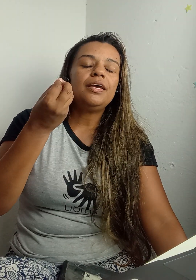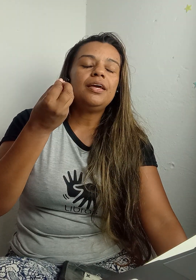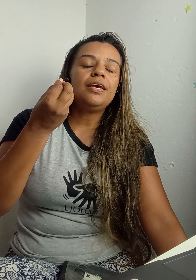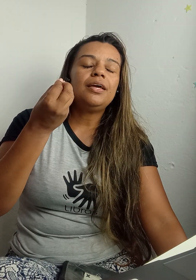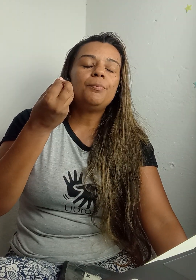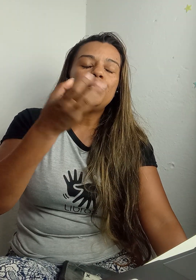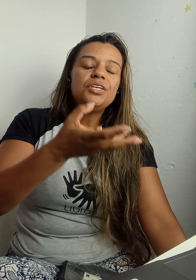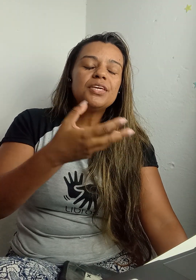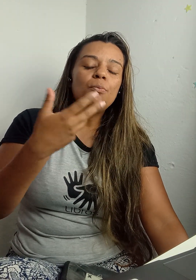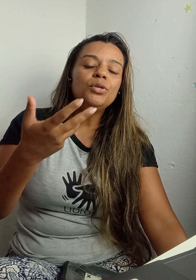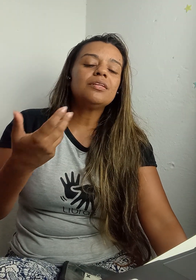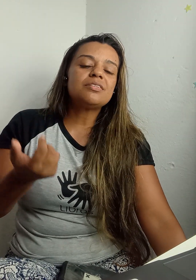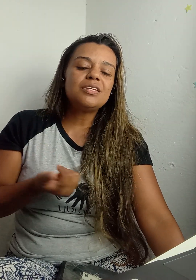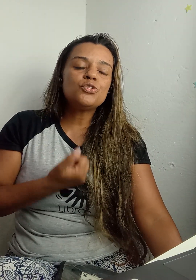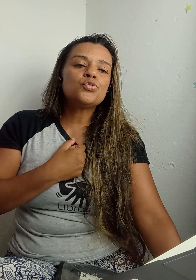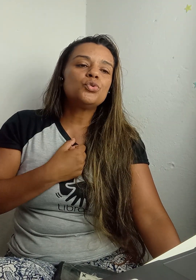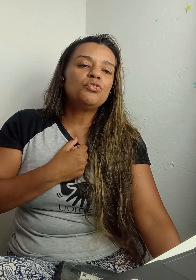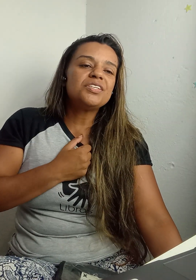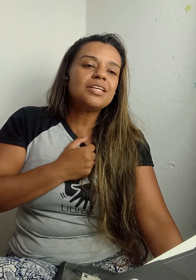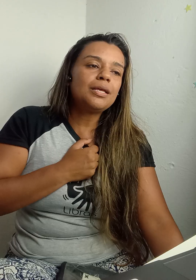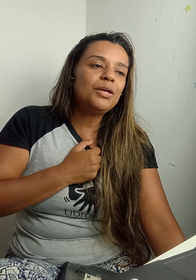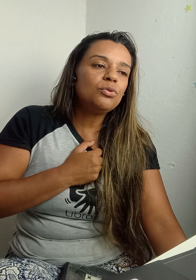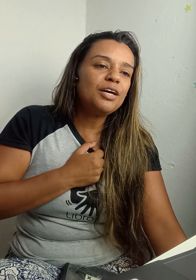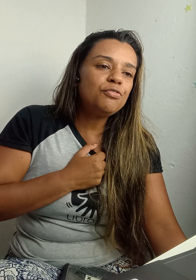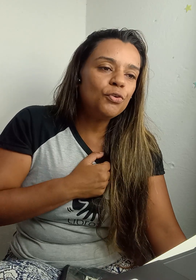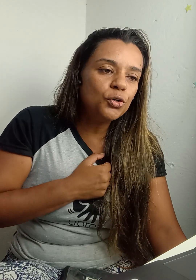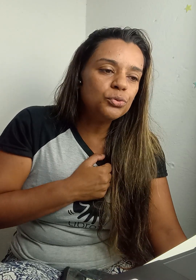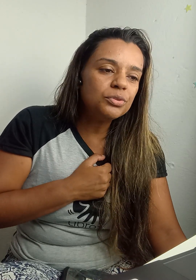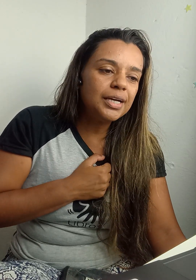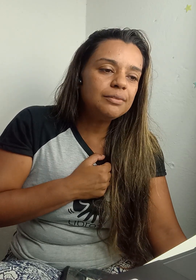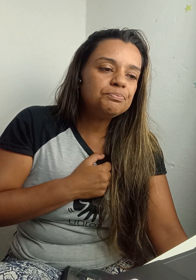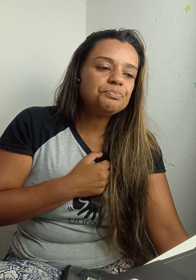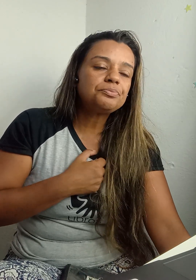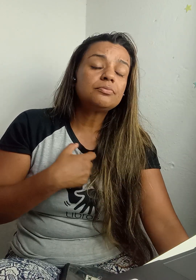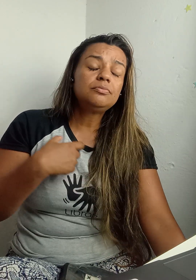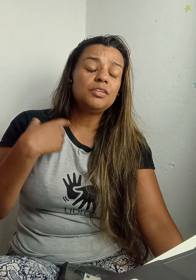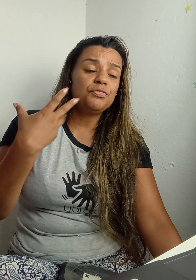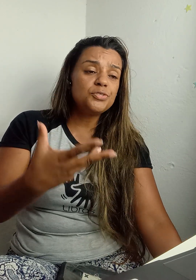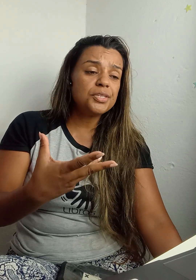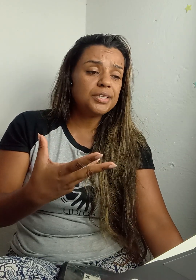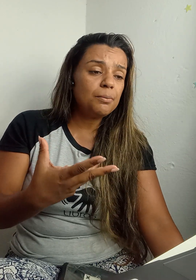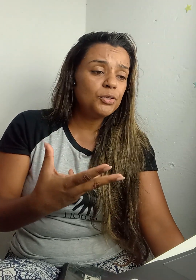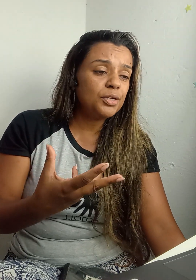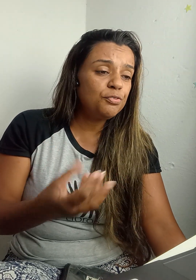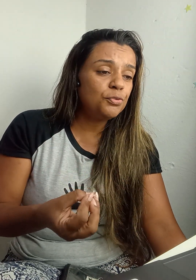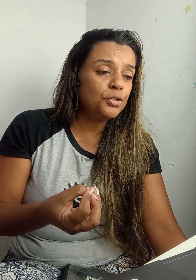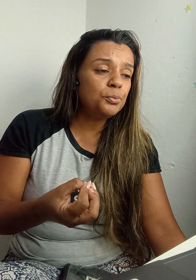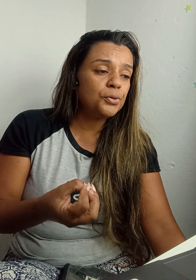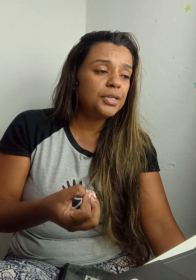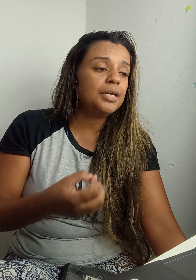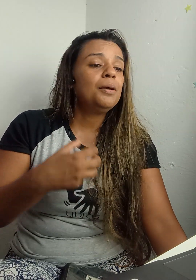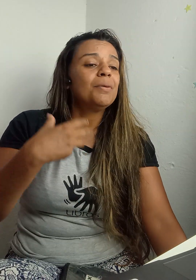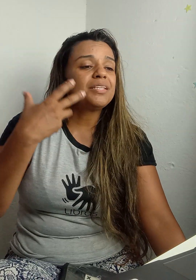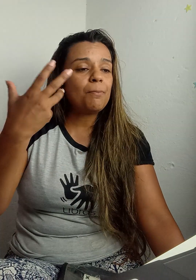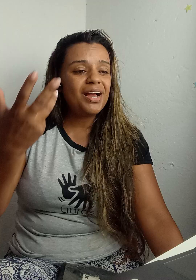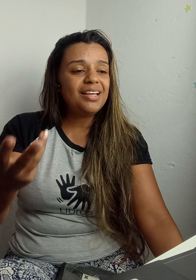por isso que muitas das vezes o surdo faz tratamento na fono, tá? Faz o tratamento na fono, por quê? Para trabalhar